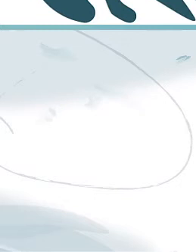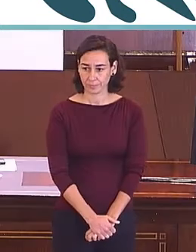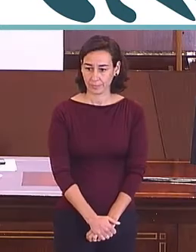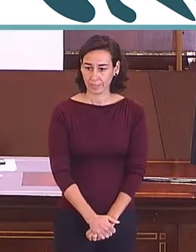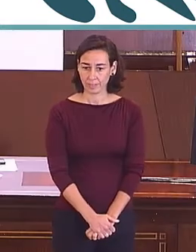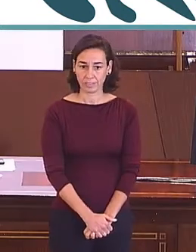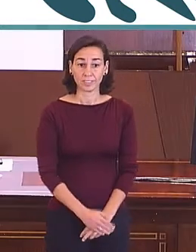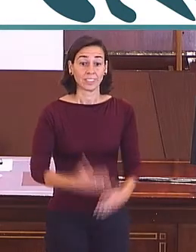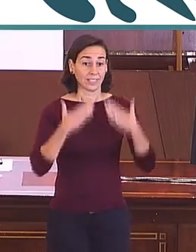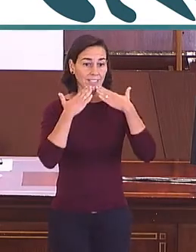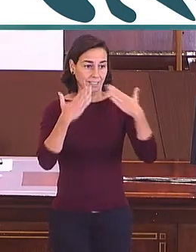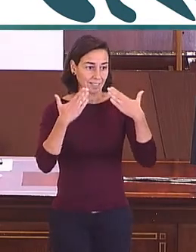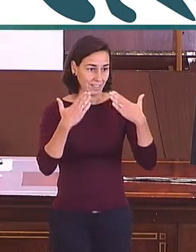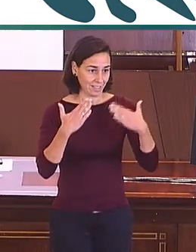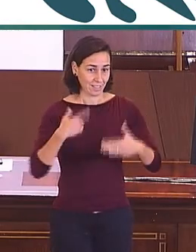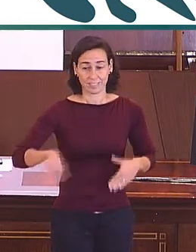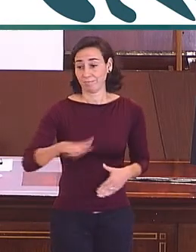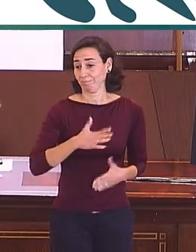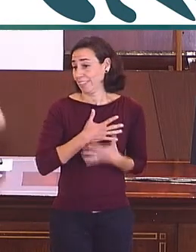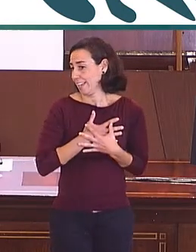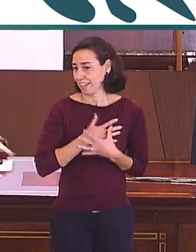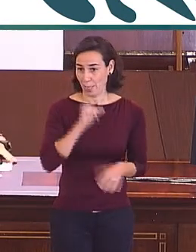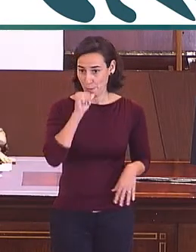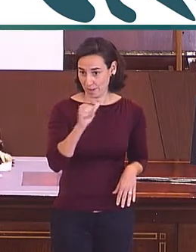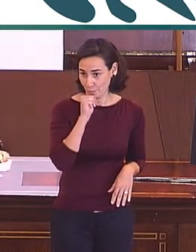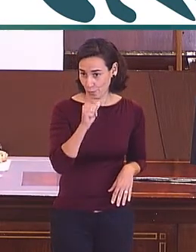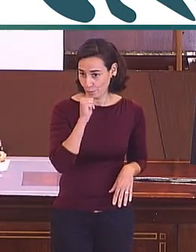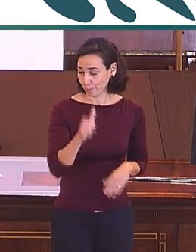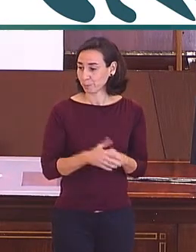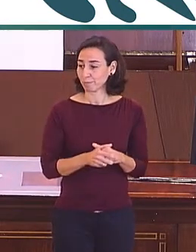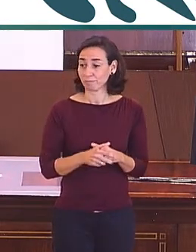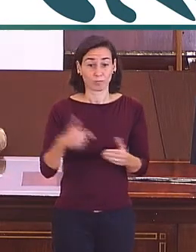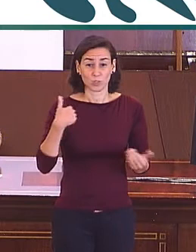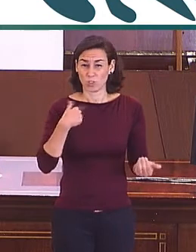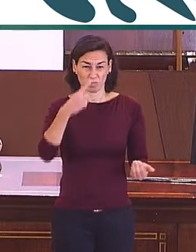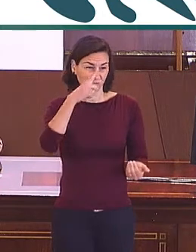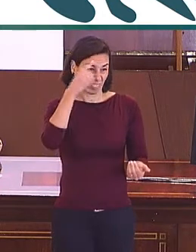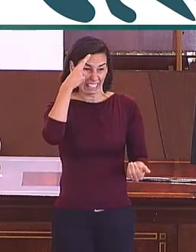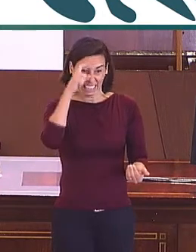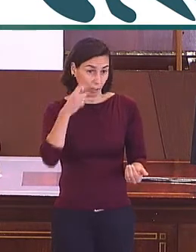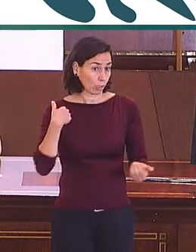Bueno, muchas gracias, querida Marilu. Yo creo que ya lo has dicho todo. O sea, me queda poco para decir, me